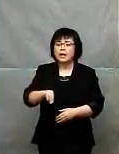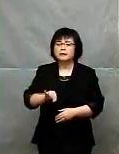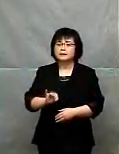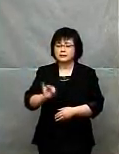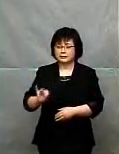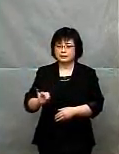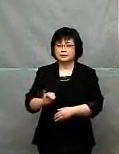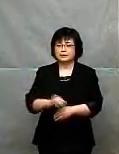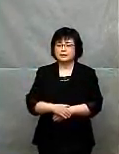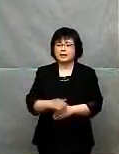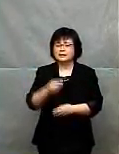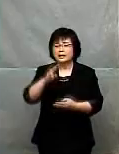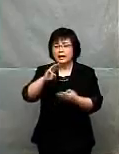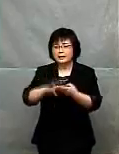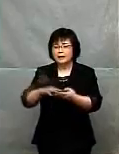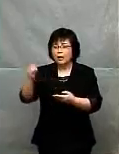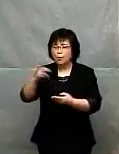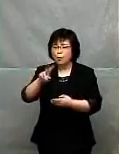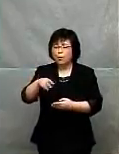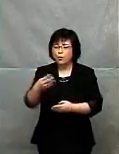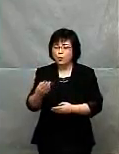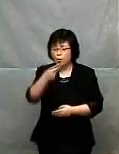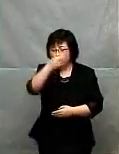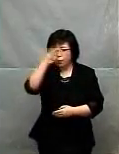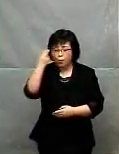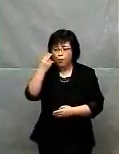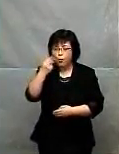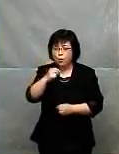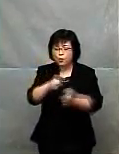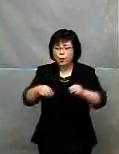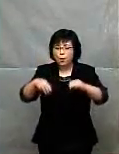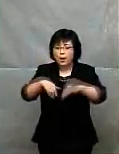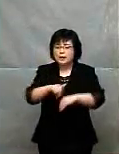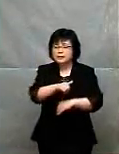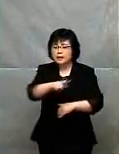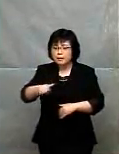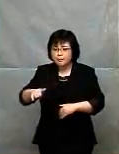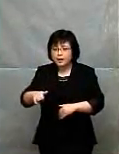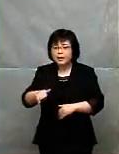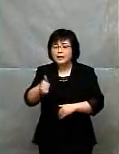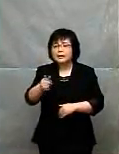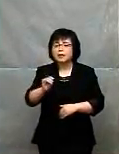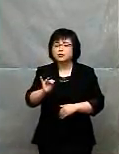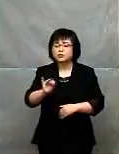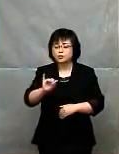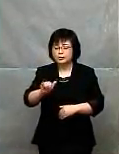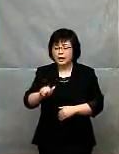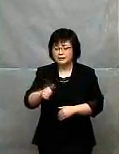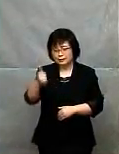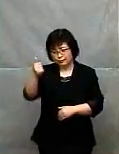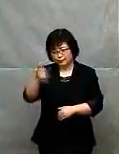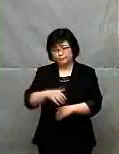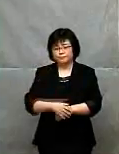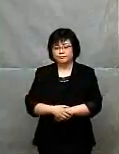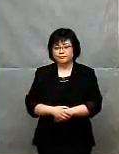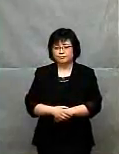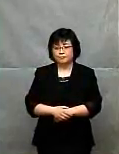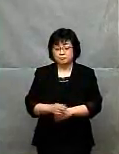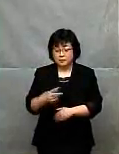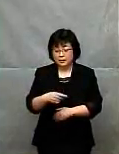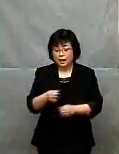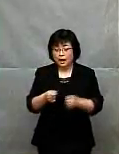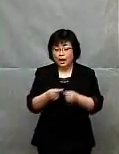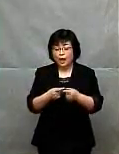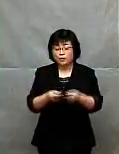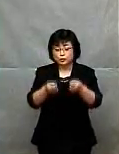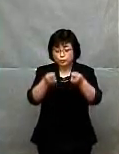で酒田工業高校の長谷部達也選手であります。さらに入賞におきましても、